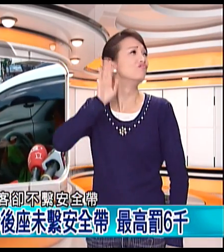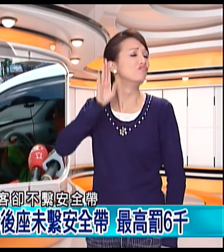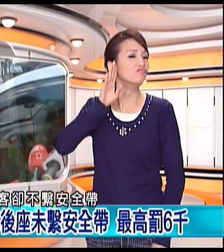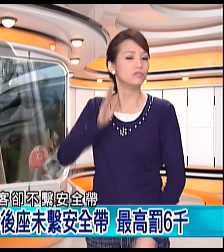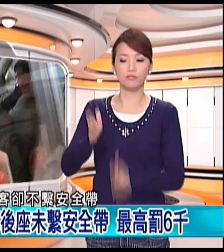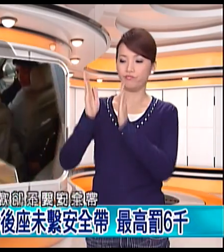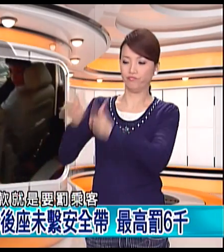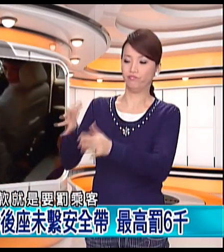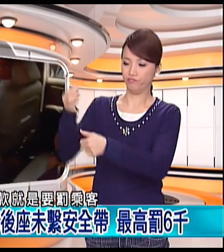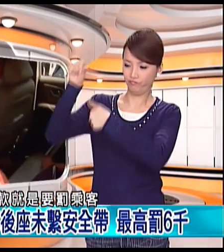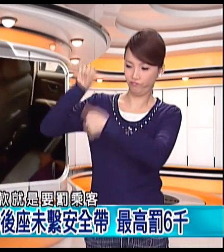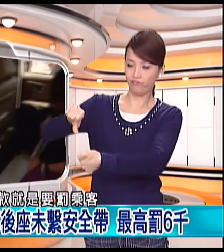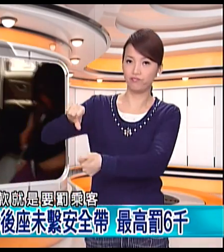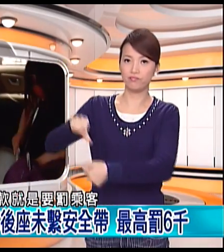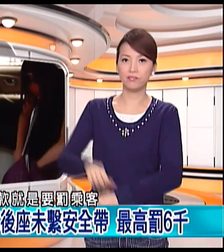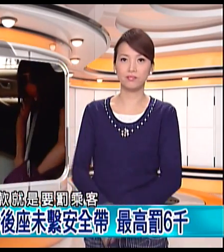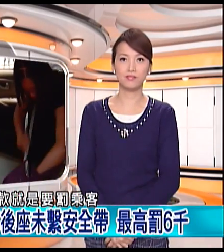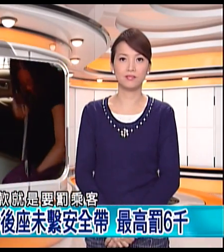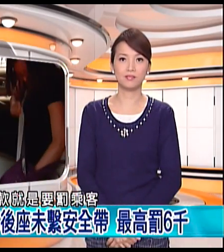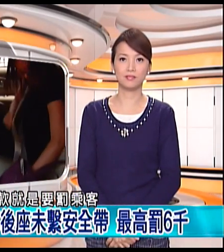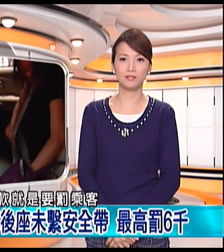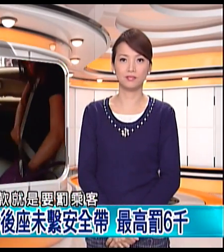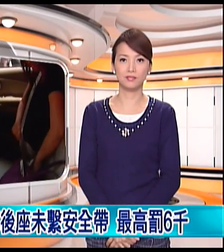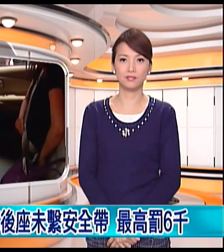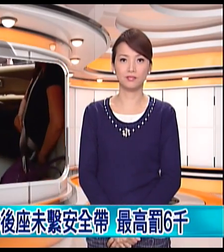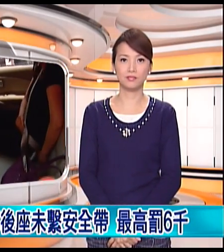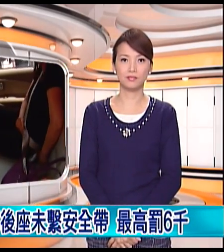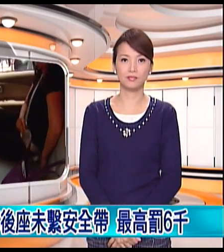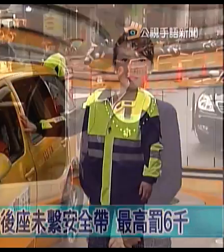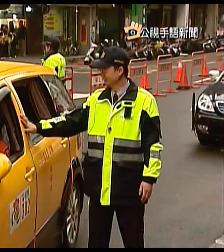带，那么罚款就是要罚乘客。